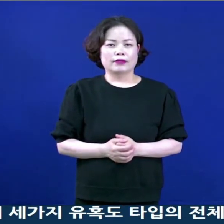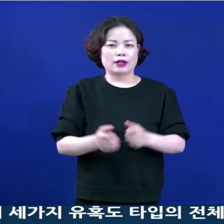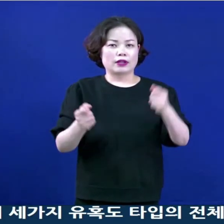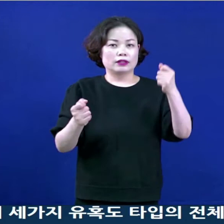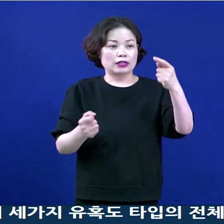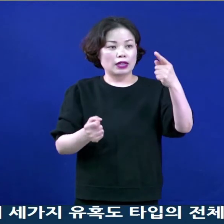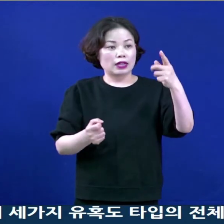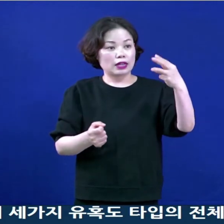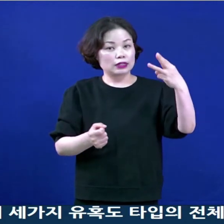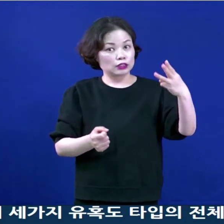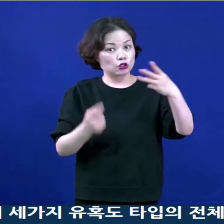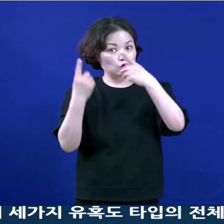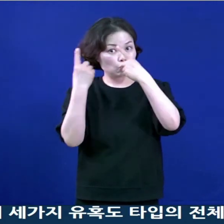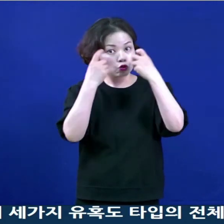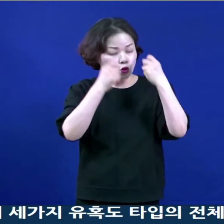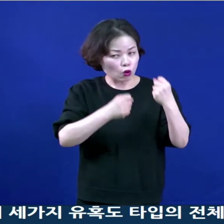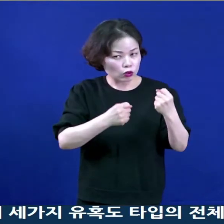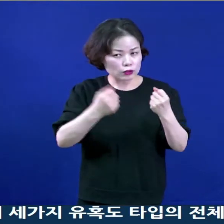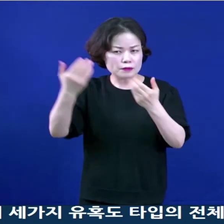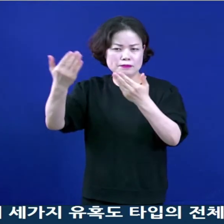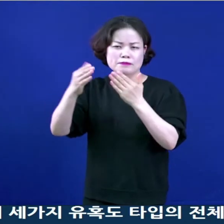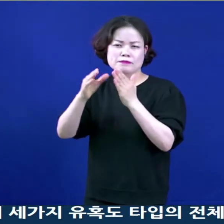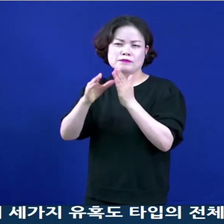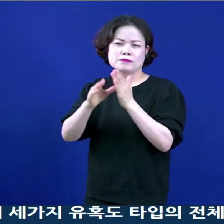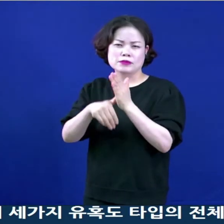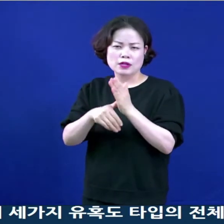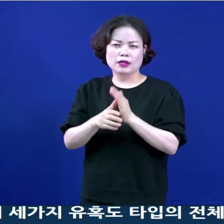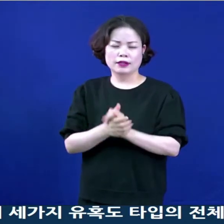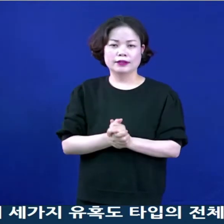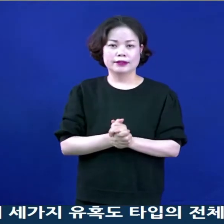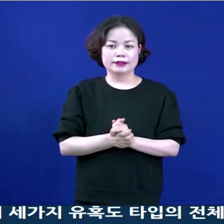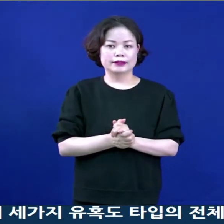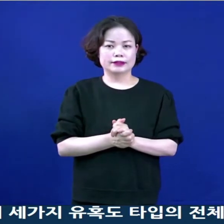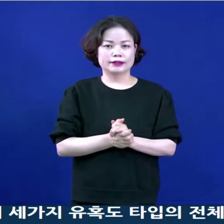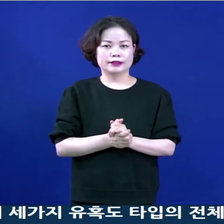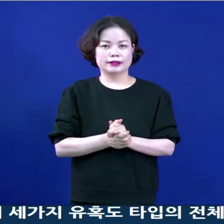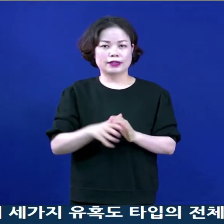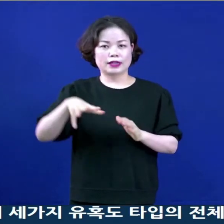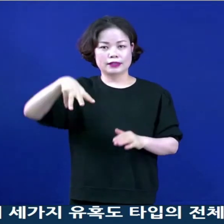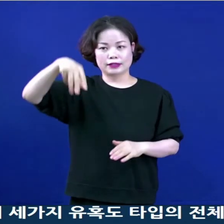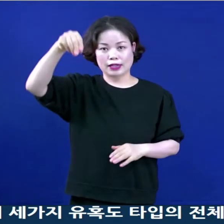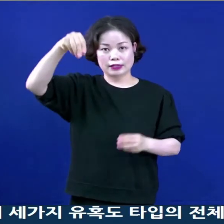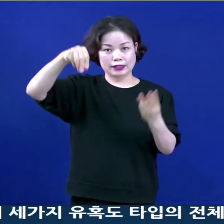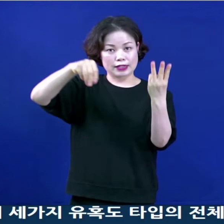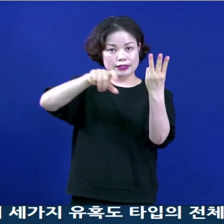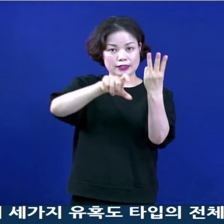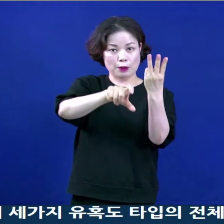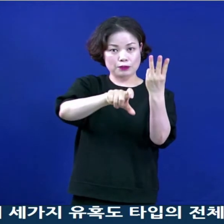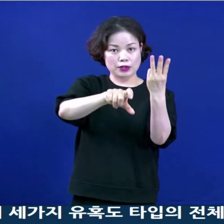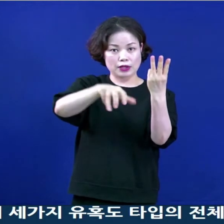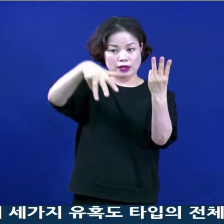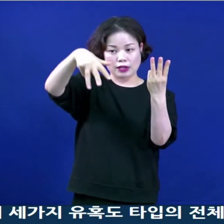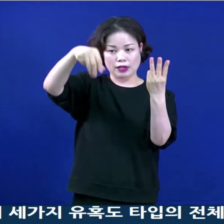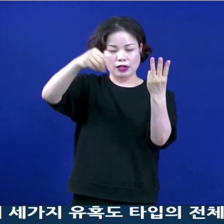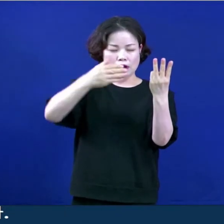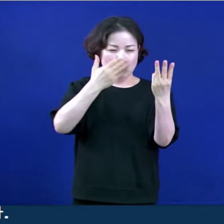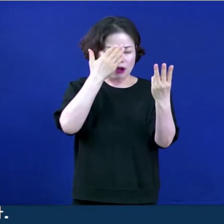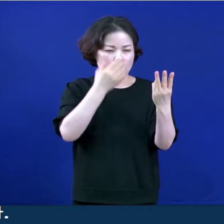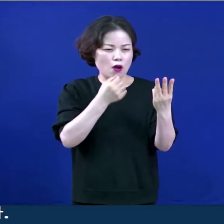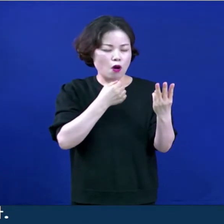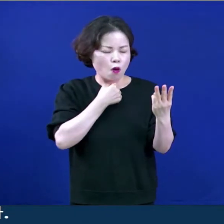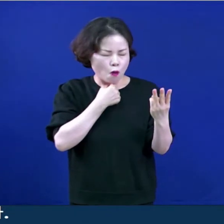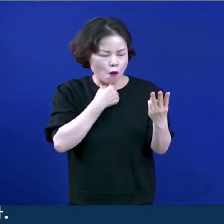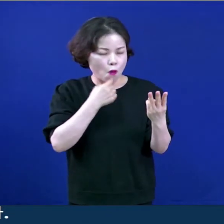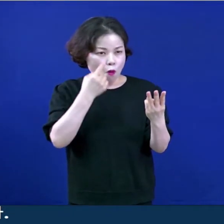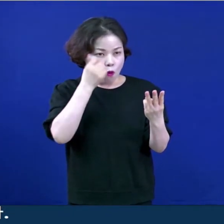가지 유혹을 받았을 때 그 다음 이제 다시 창세기 3장으로 돌아오면 먹음직하고